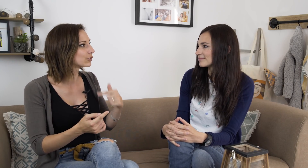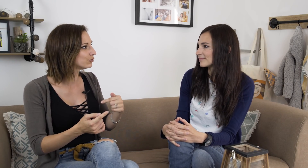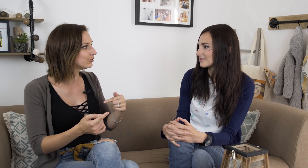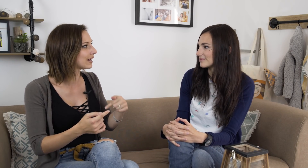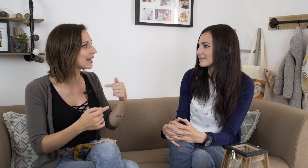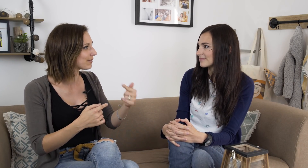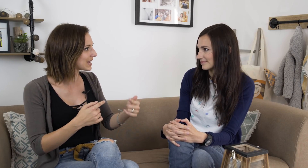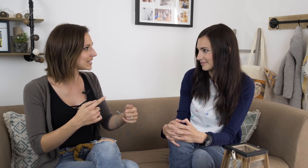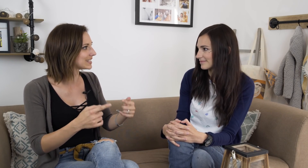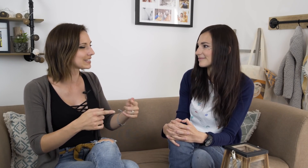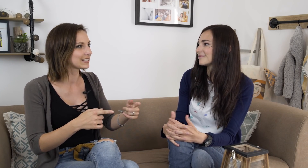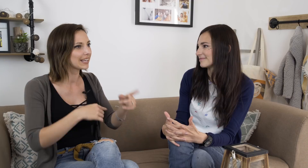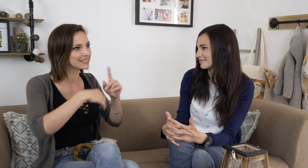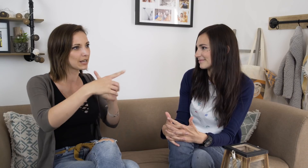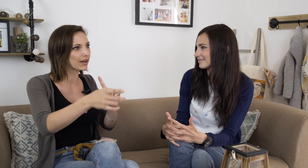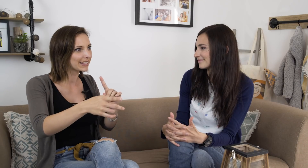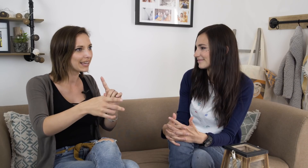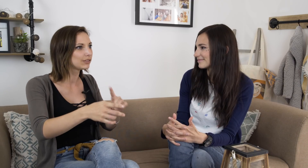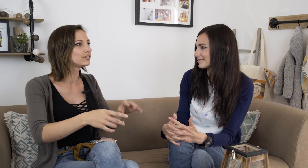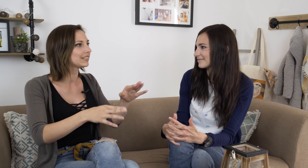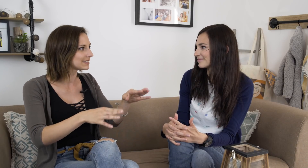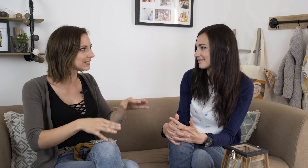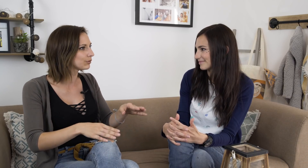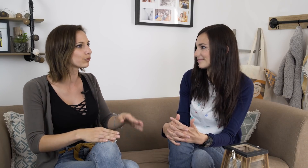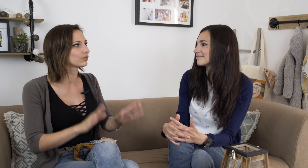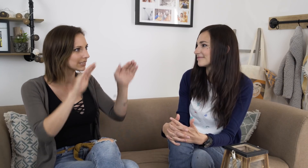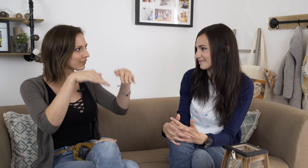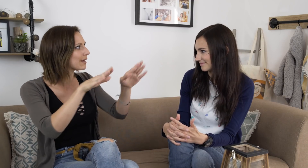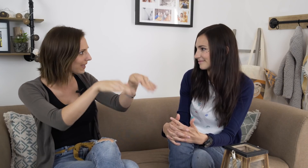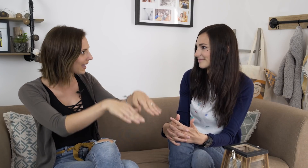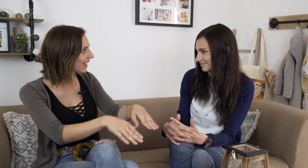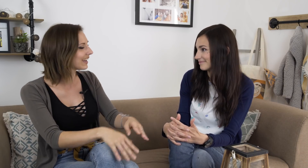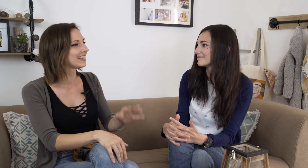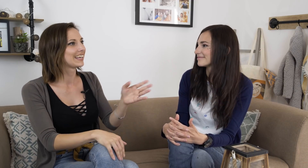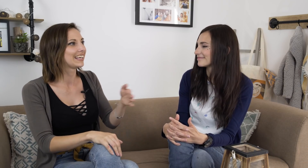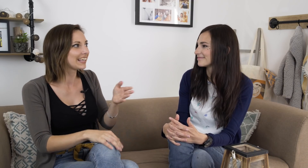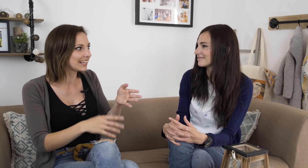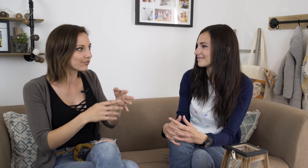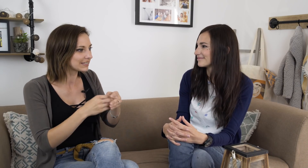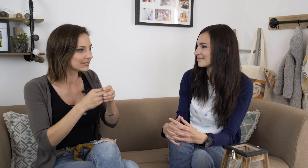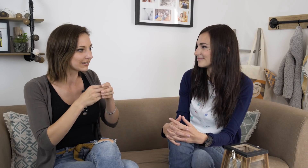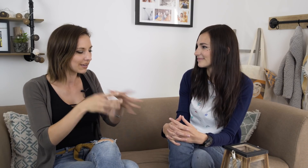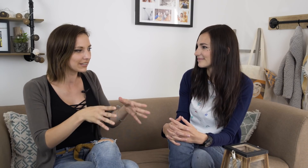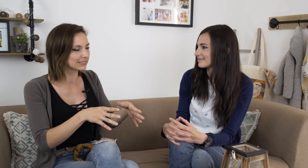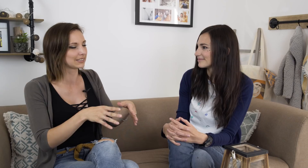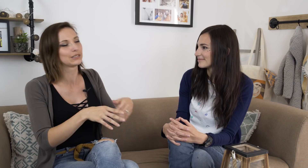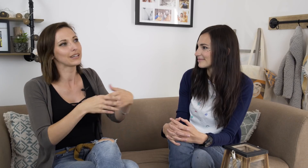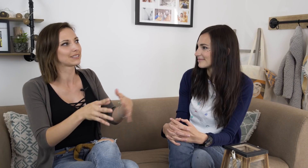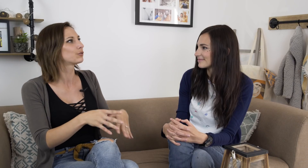nous à la plage il essayait de signer, il s'éloignait, il nous faisait des signes pour nous dire je vais à la mer et en fait très vite il s'est dit ouais c'est cool,